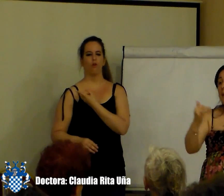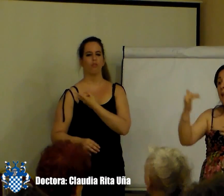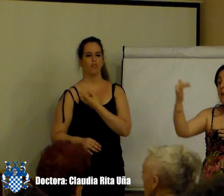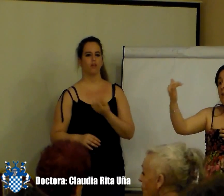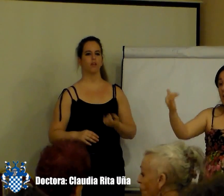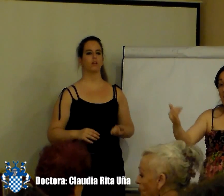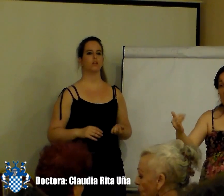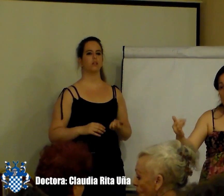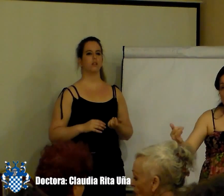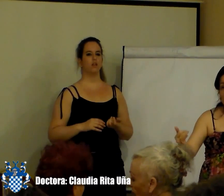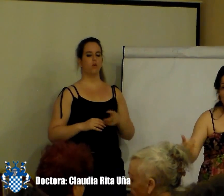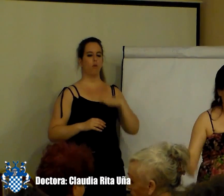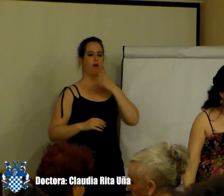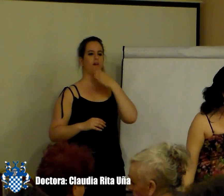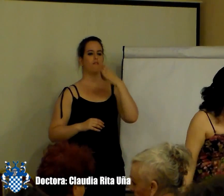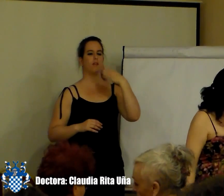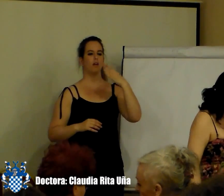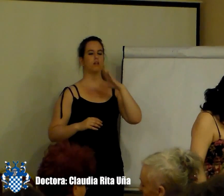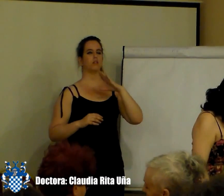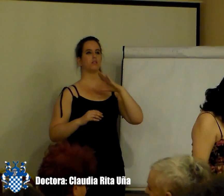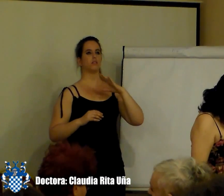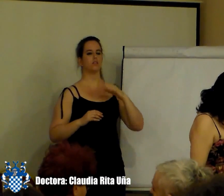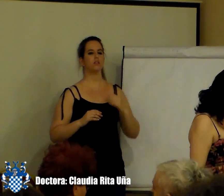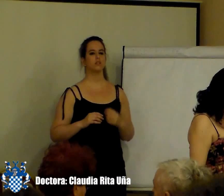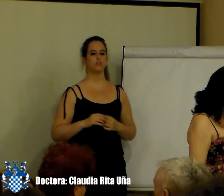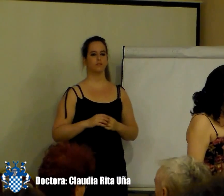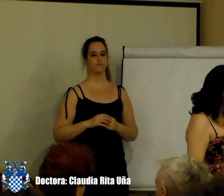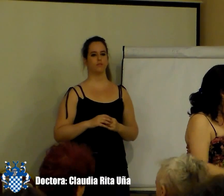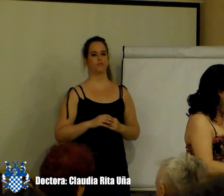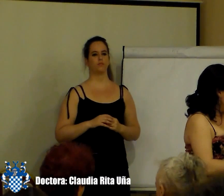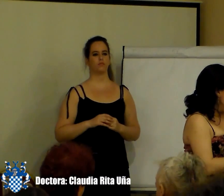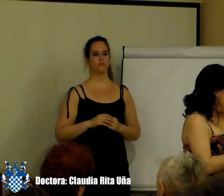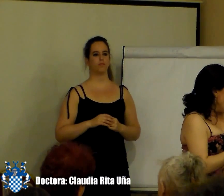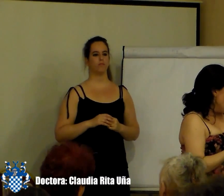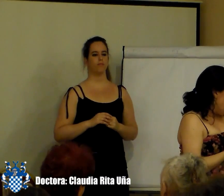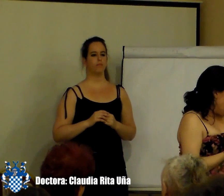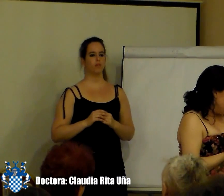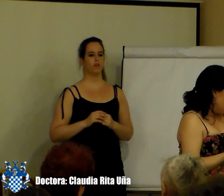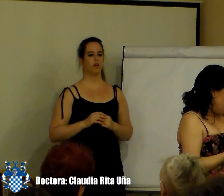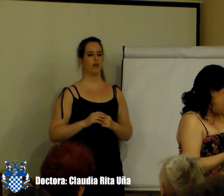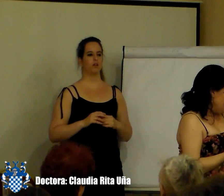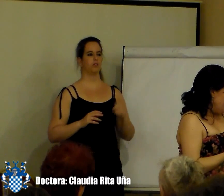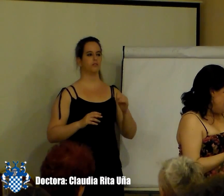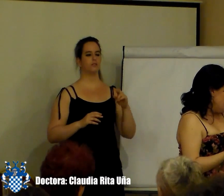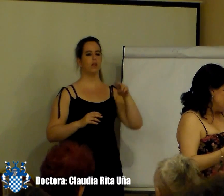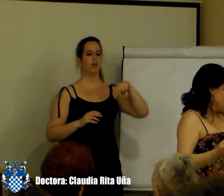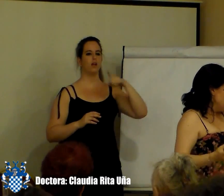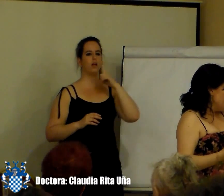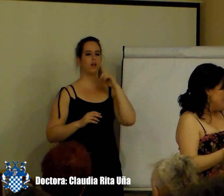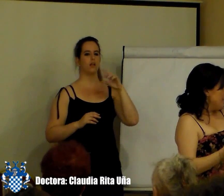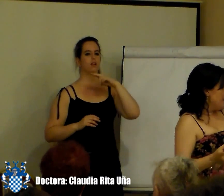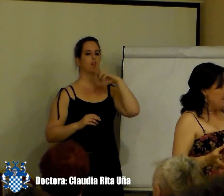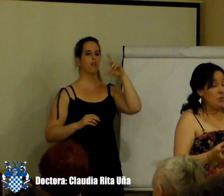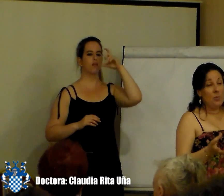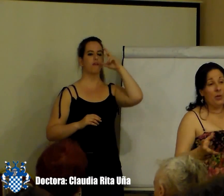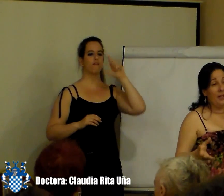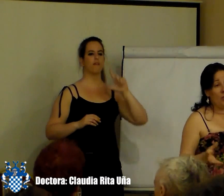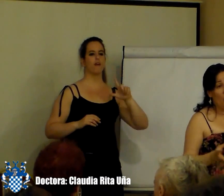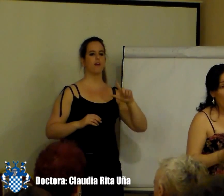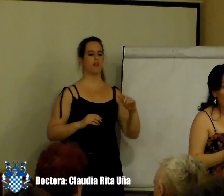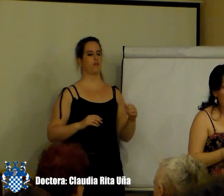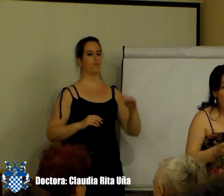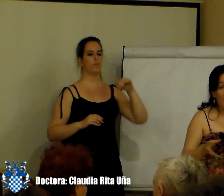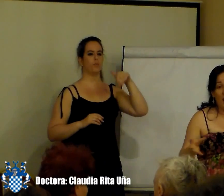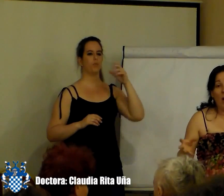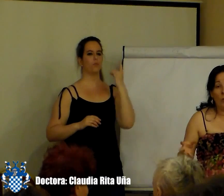hablando y pierda el hilo de la conversación, ¿sí? Y a nivel muscular, que lo puse dentro del sistema nervioso porque